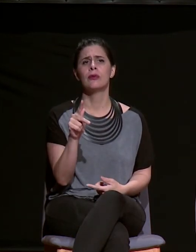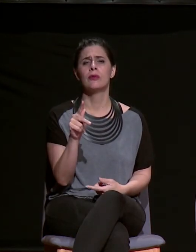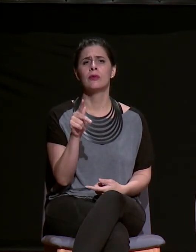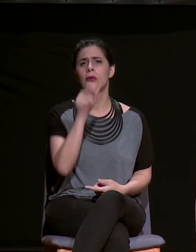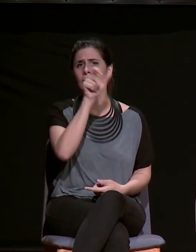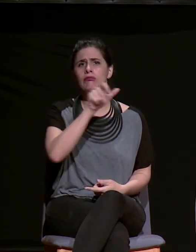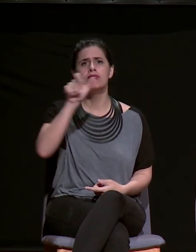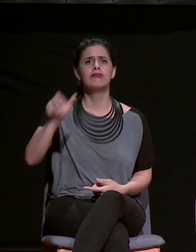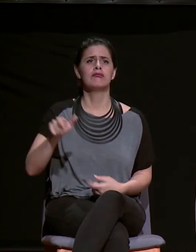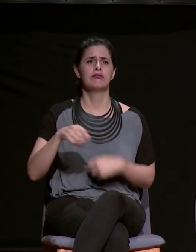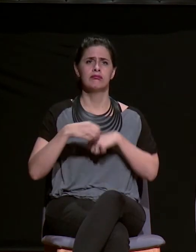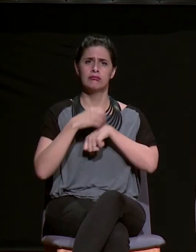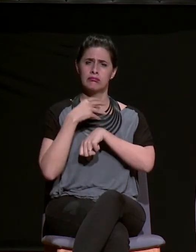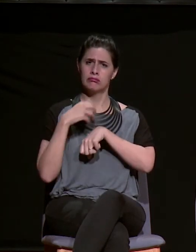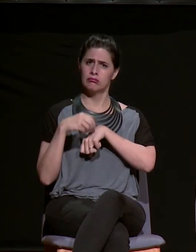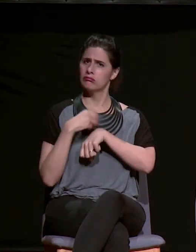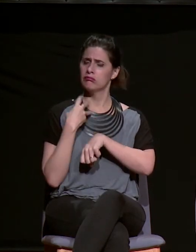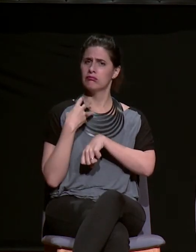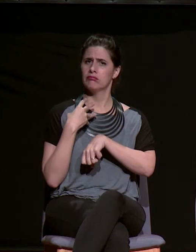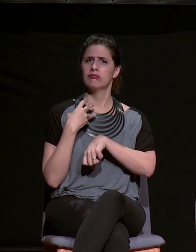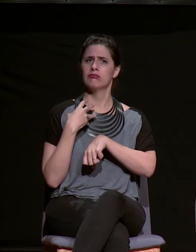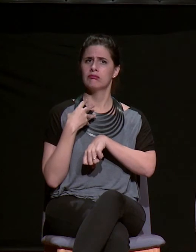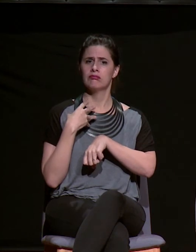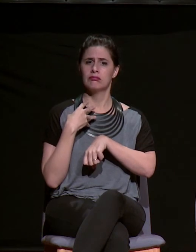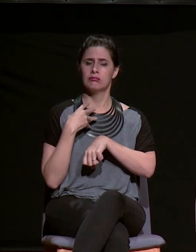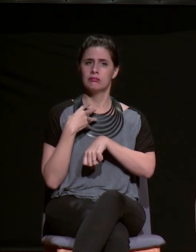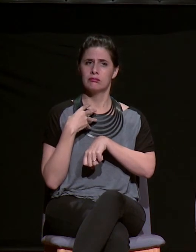conseguiram suplantar determinadas